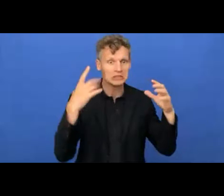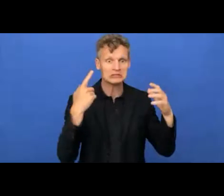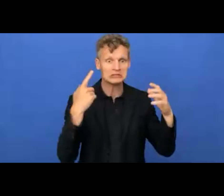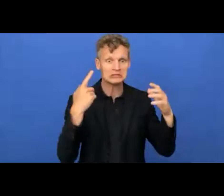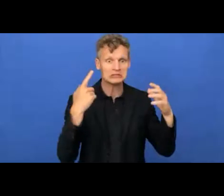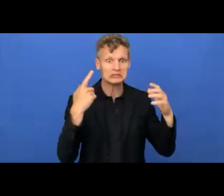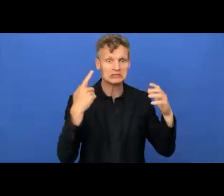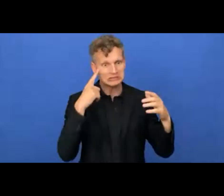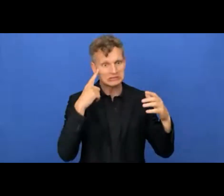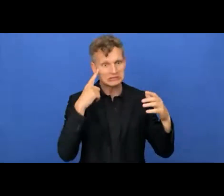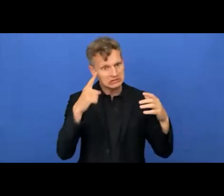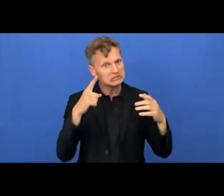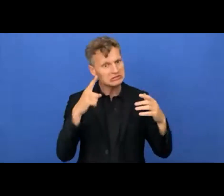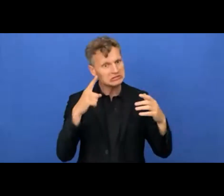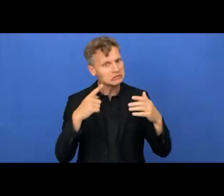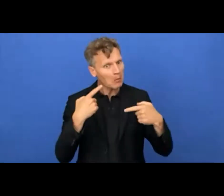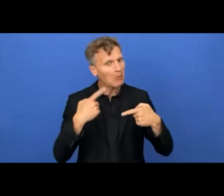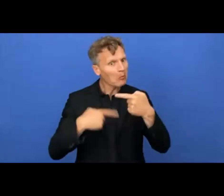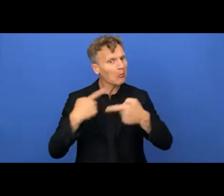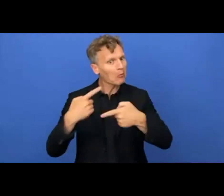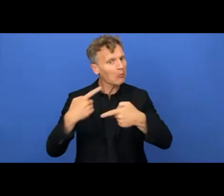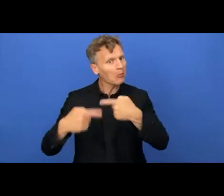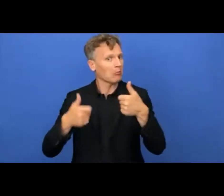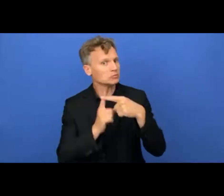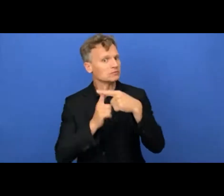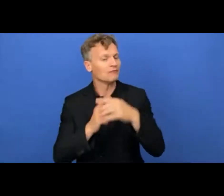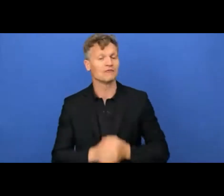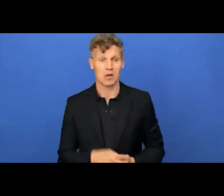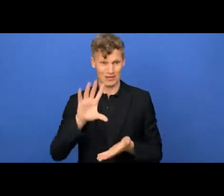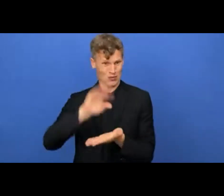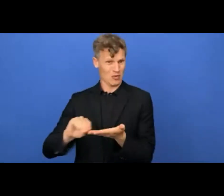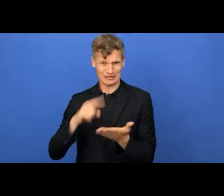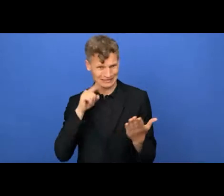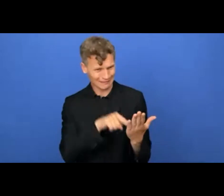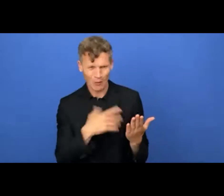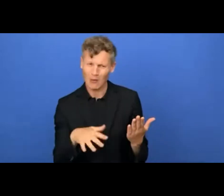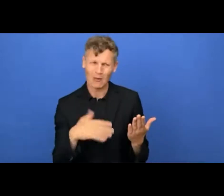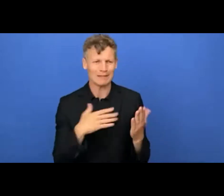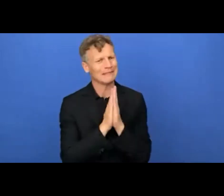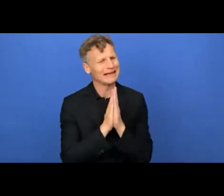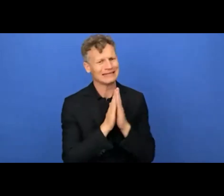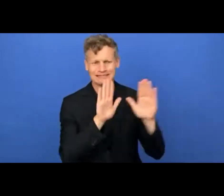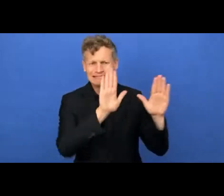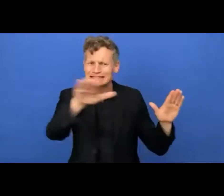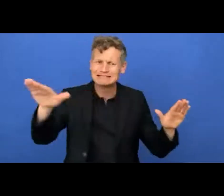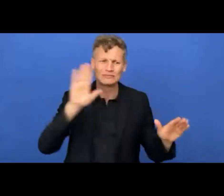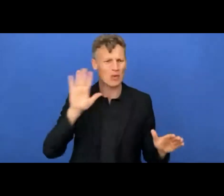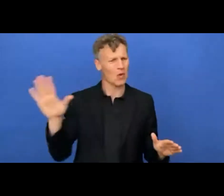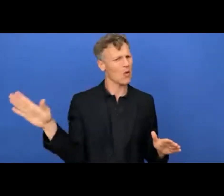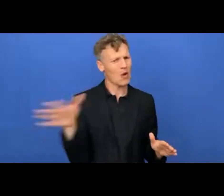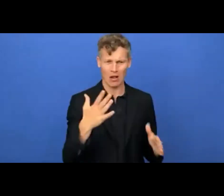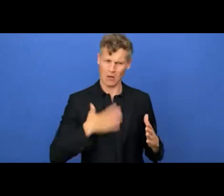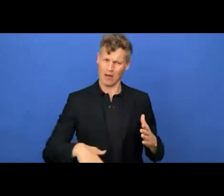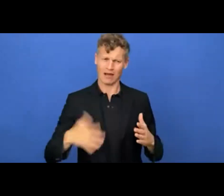progresser vers la bonne direction. Les messages et les recommandations de ce rapport sont un véritable appel